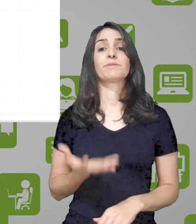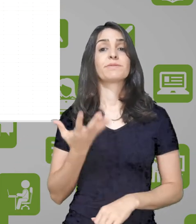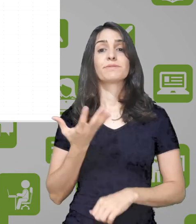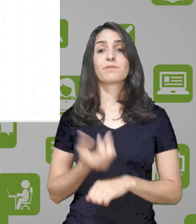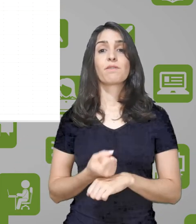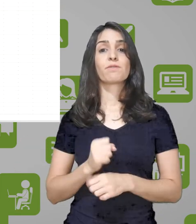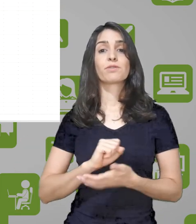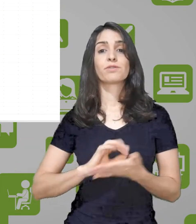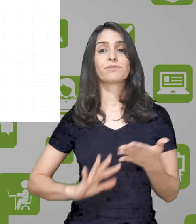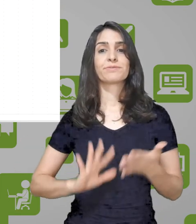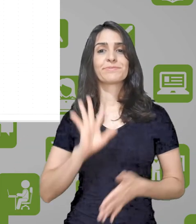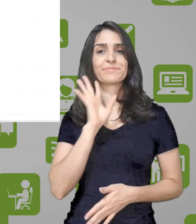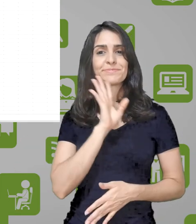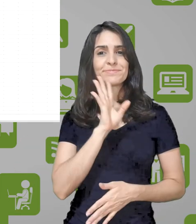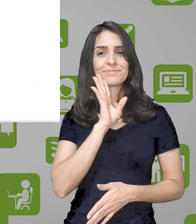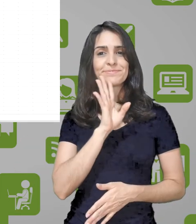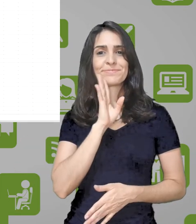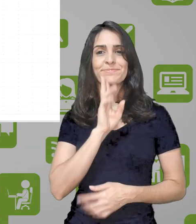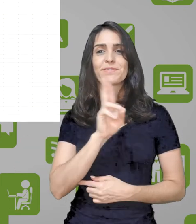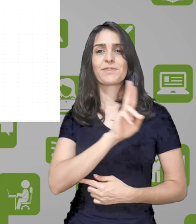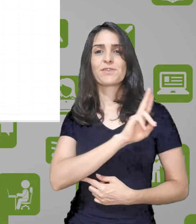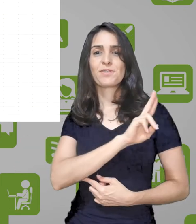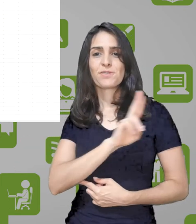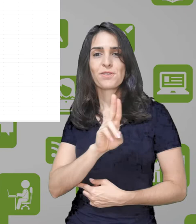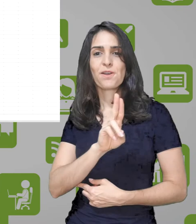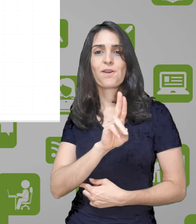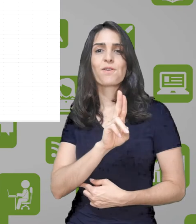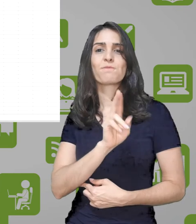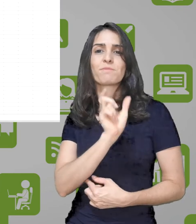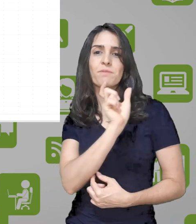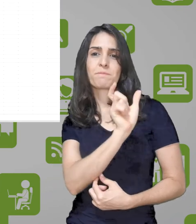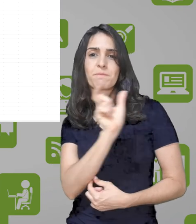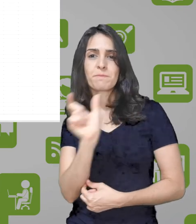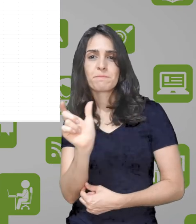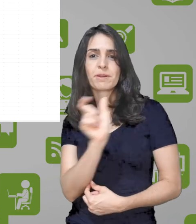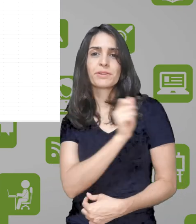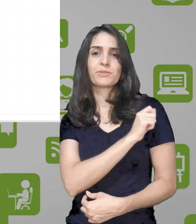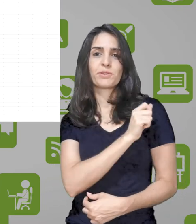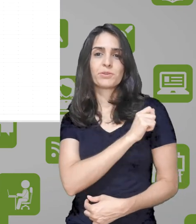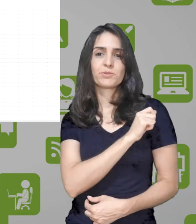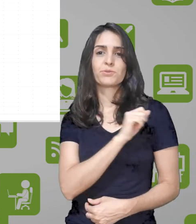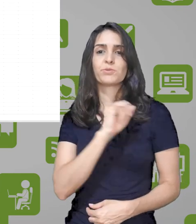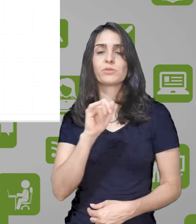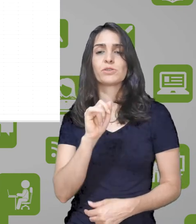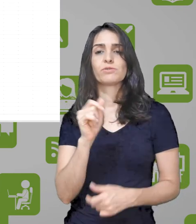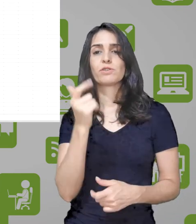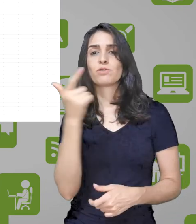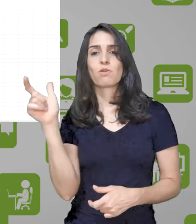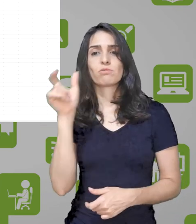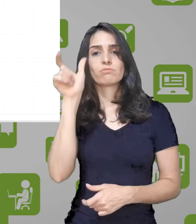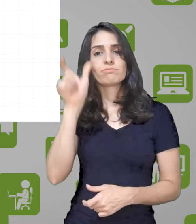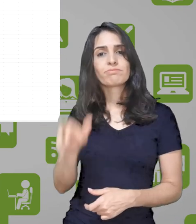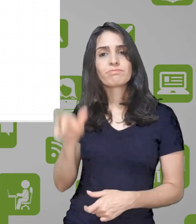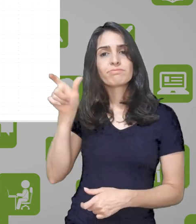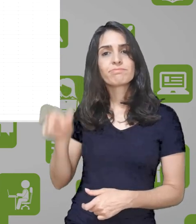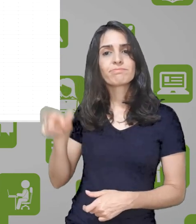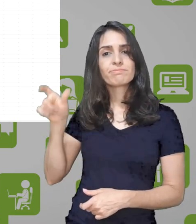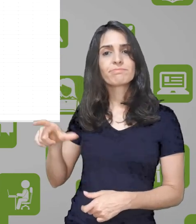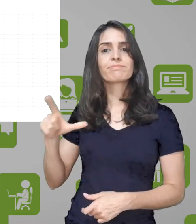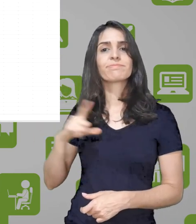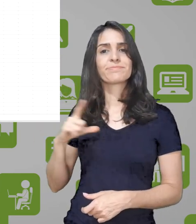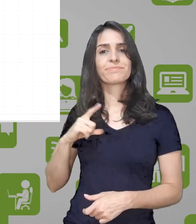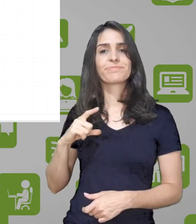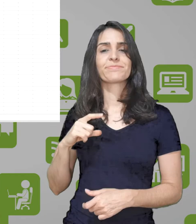o salvou atividade vejam que legal Parece nome sobrenome do aluno se tivesse outros dados apareceria aqui